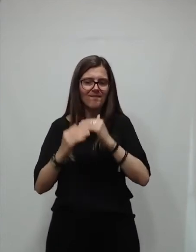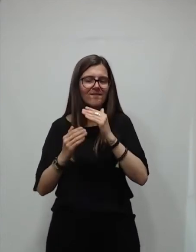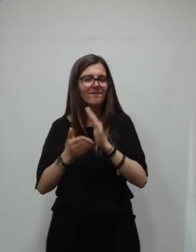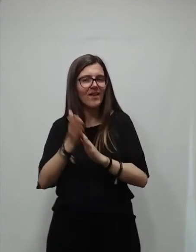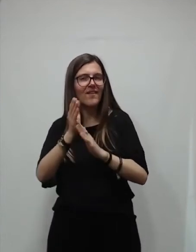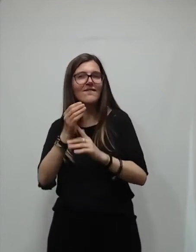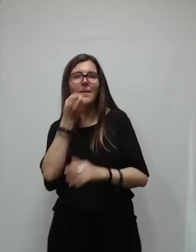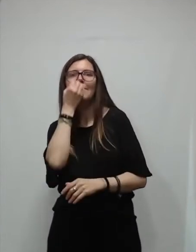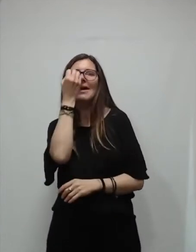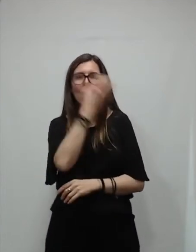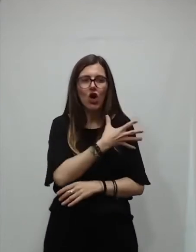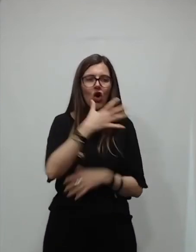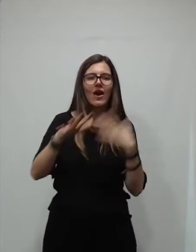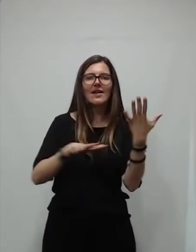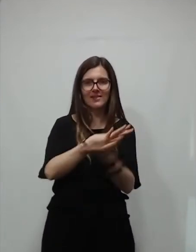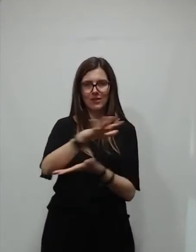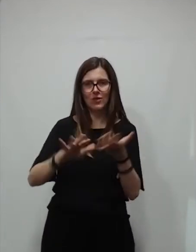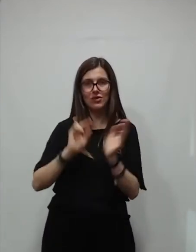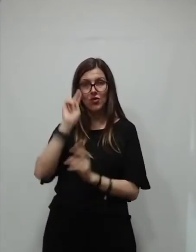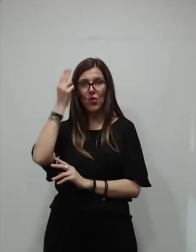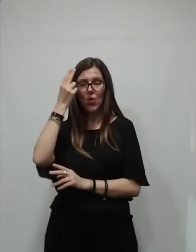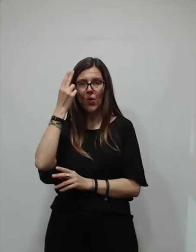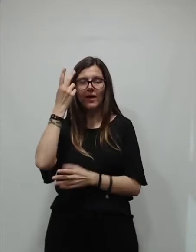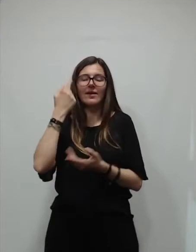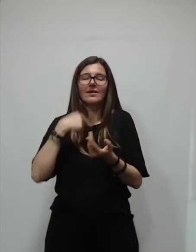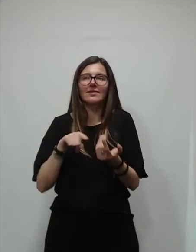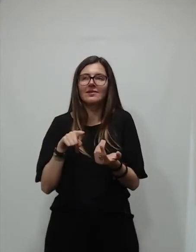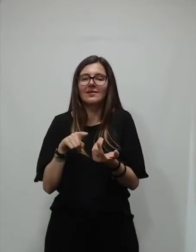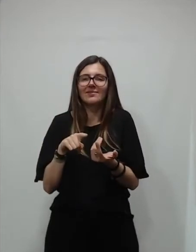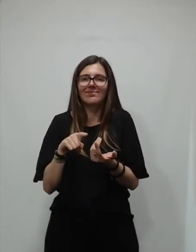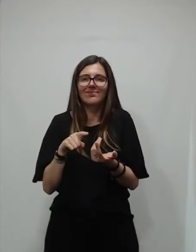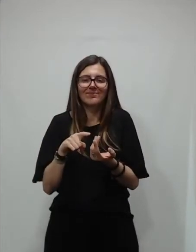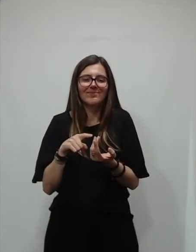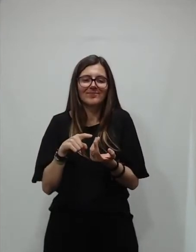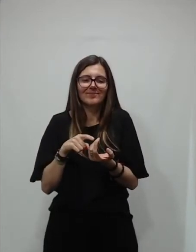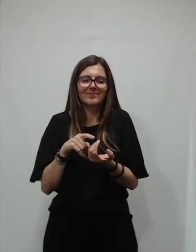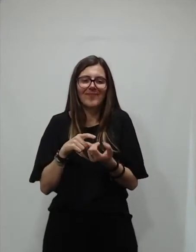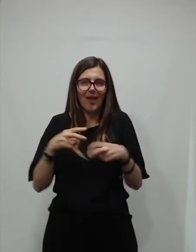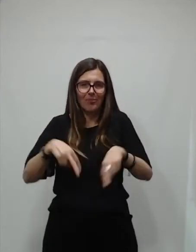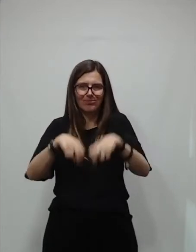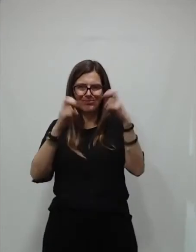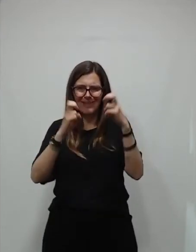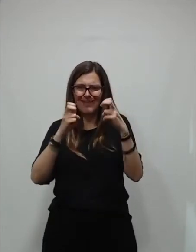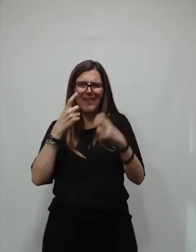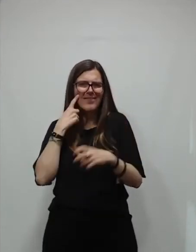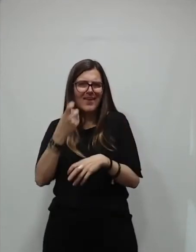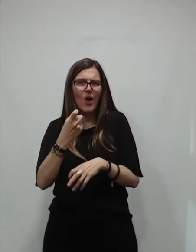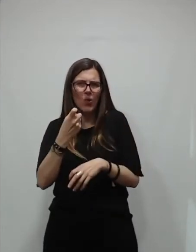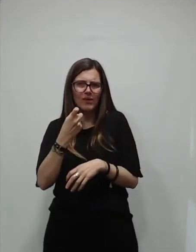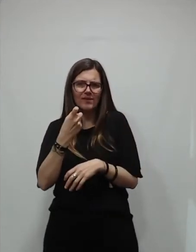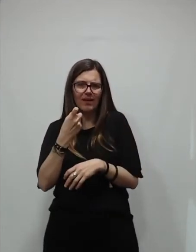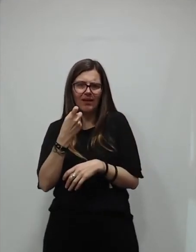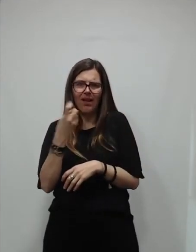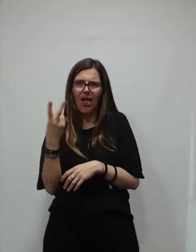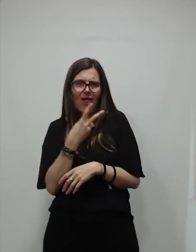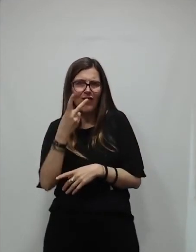de ITF, se observan las prácticas de la Facultad de Derecho, se observa en todo lo que tiene que ver con estos dos,